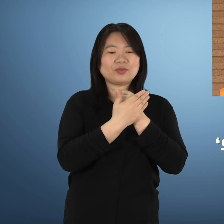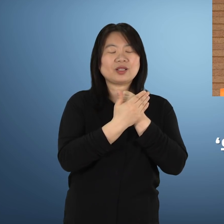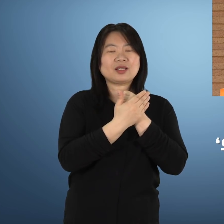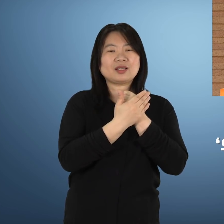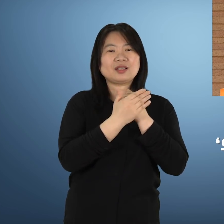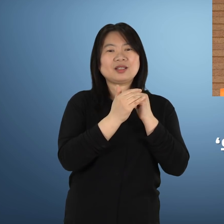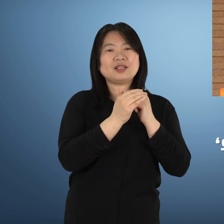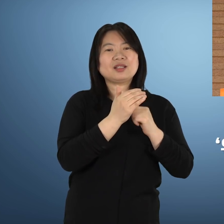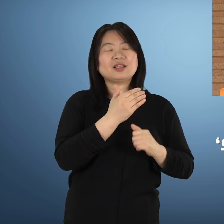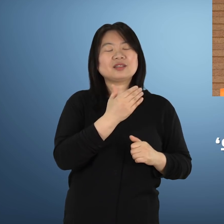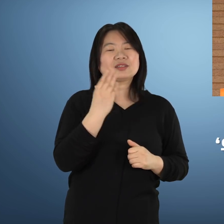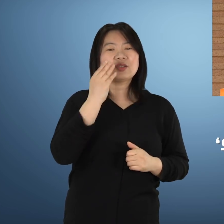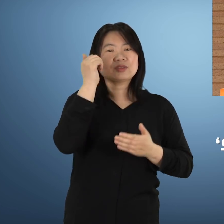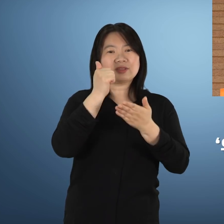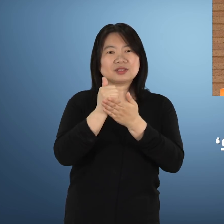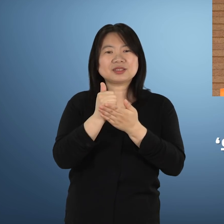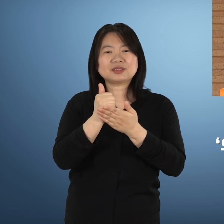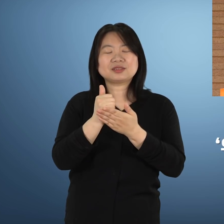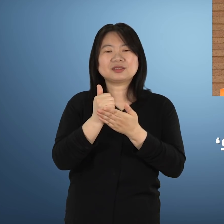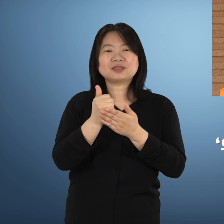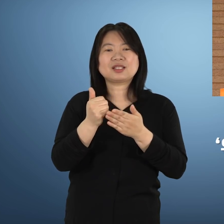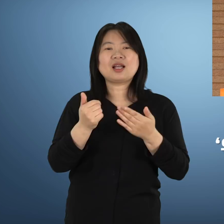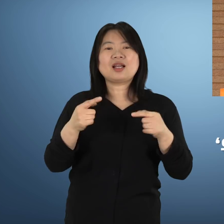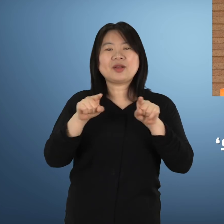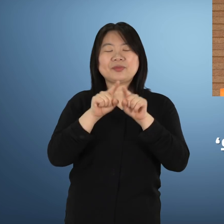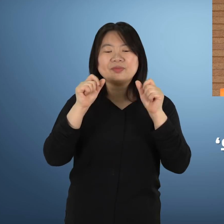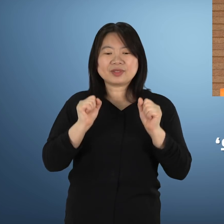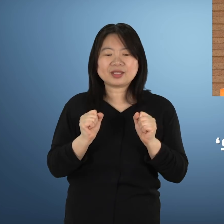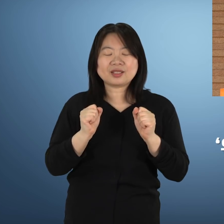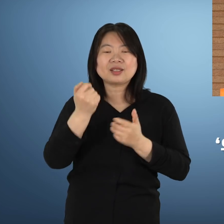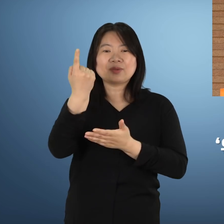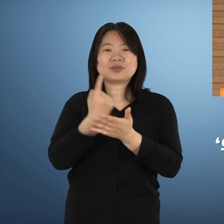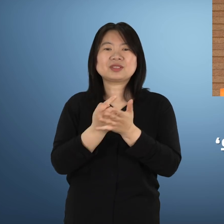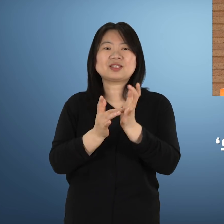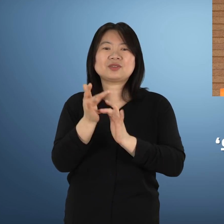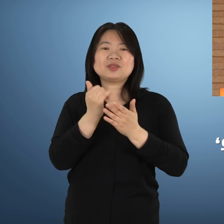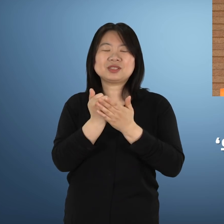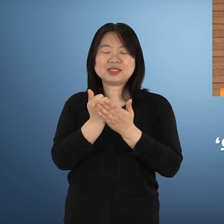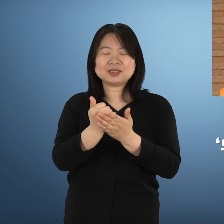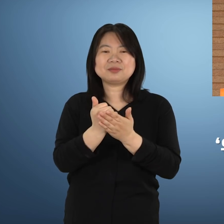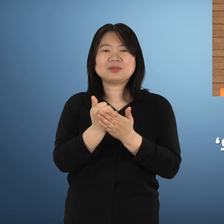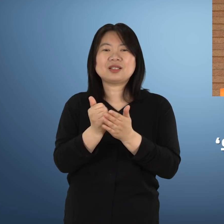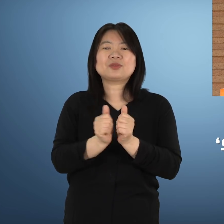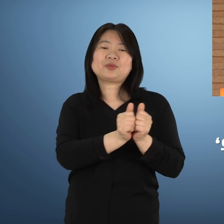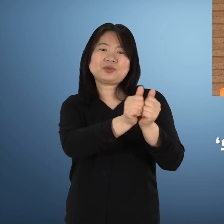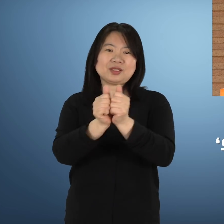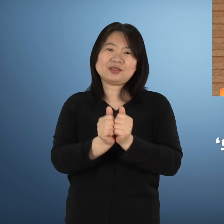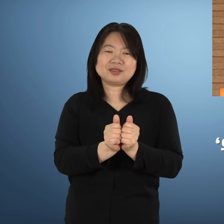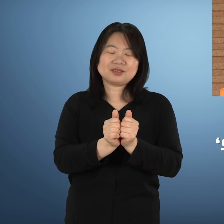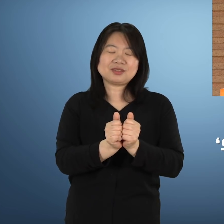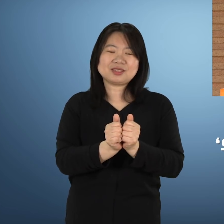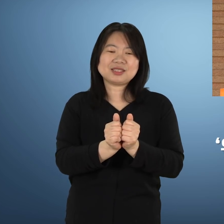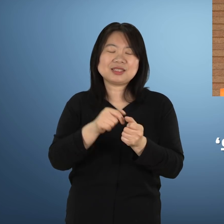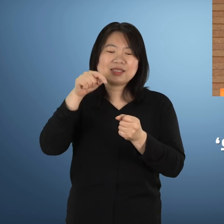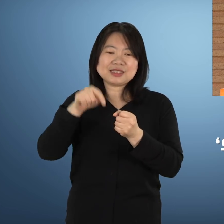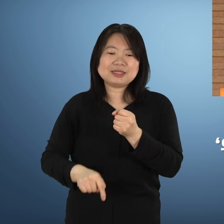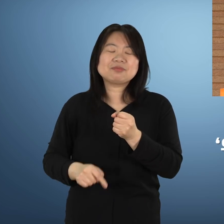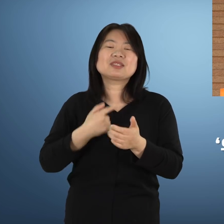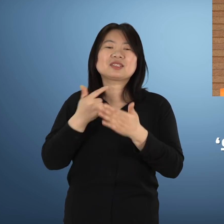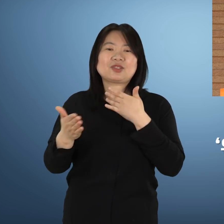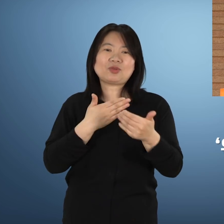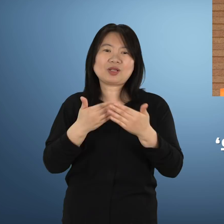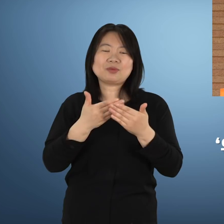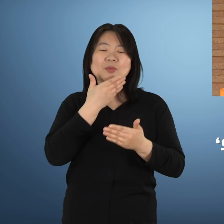성령님, 임마누엘로 오신 그 예수님의 임재를 절절히 경험하는 복을 누리게